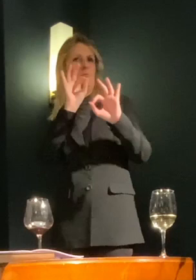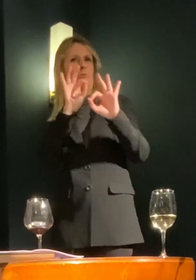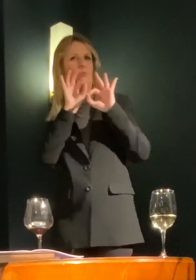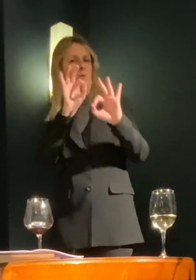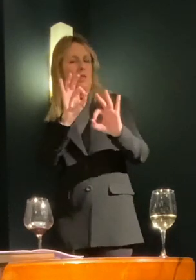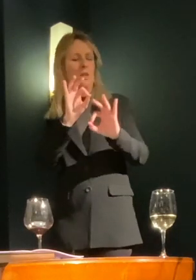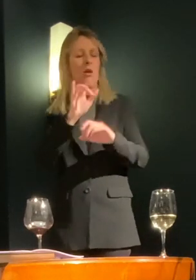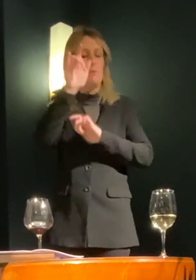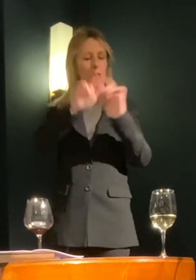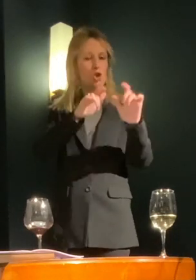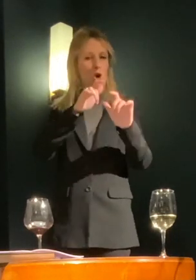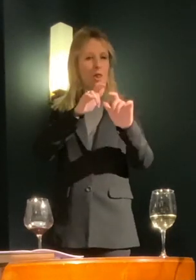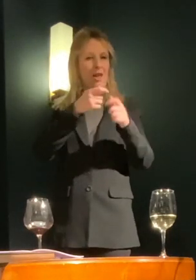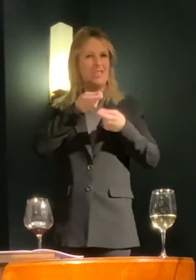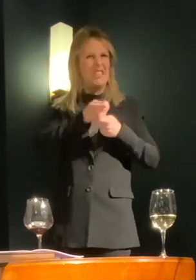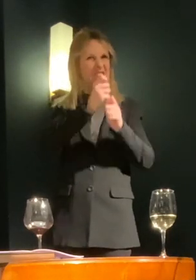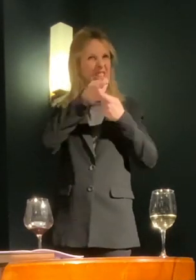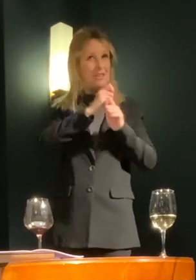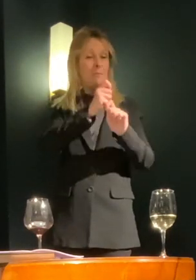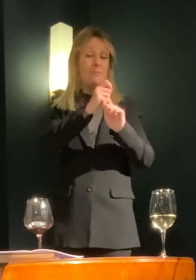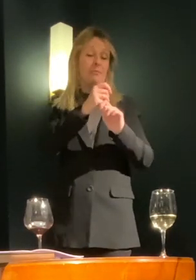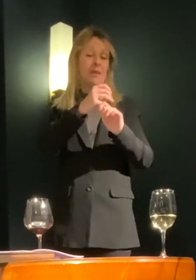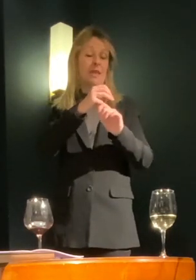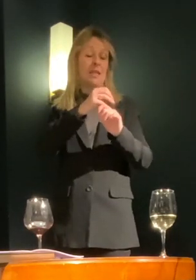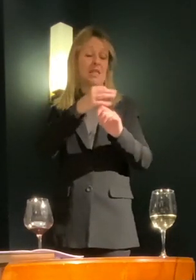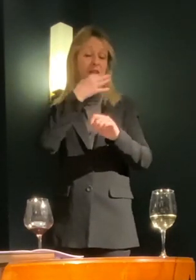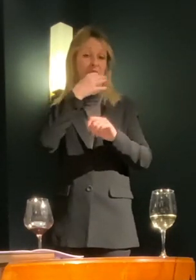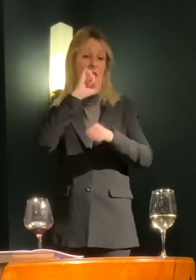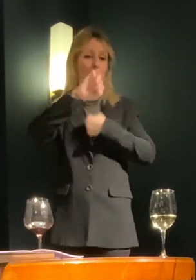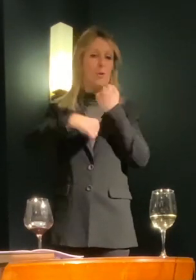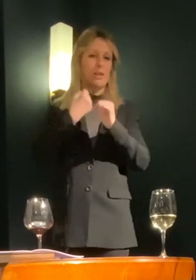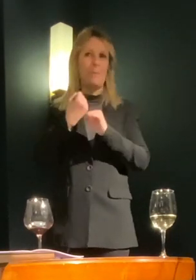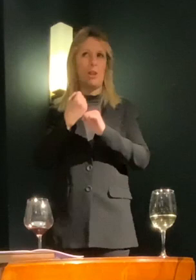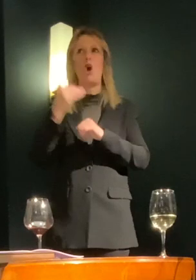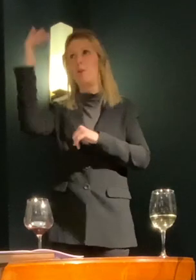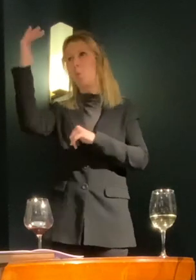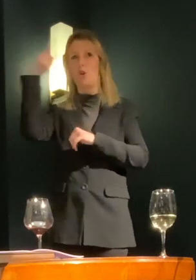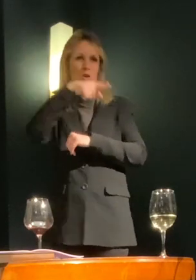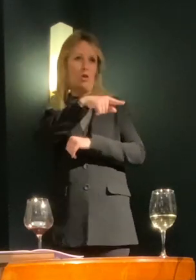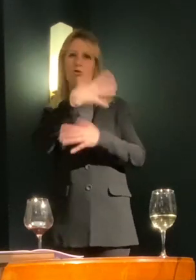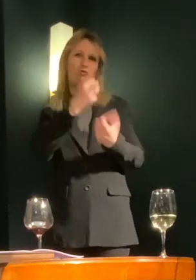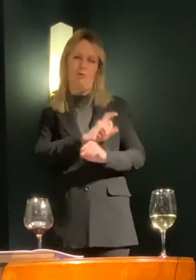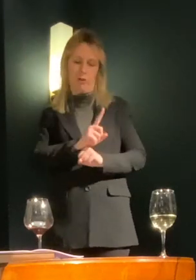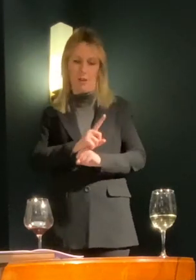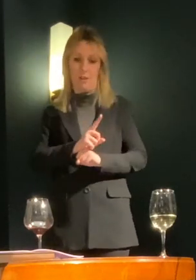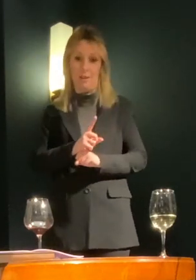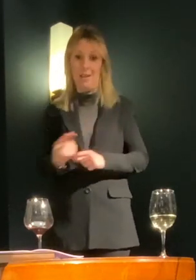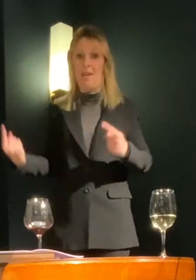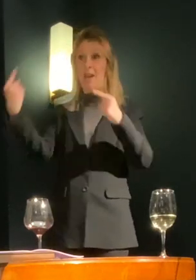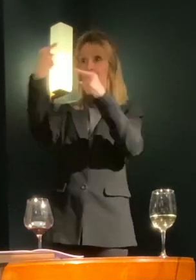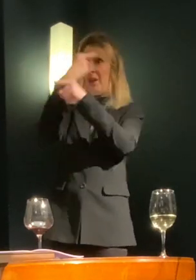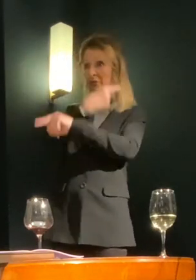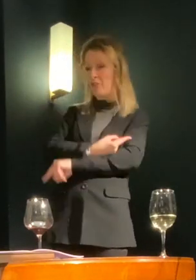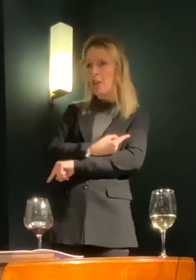usa, per cui quella cosa, diciamo, è un comportamento che da adulto non perdoni. Mentre per gli adolescenti il